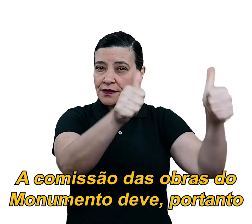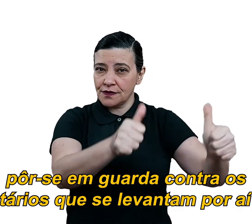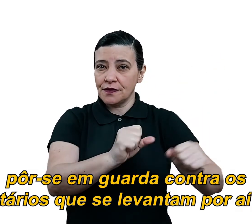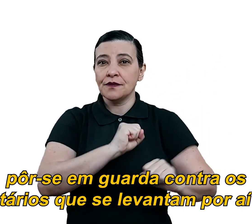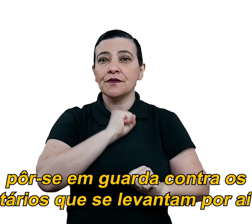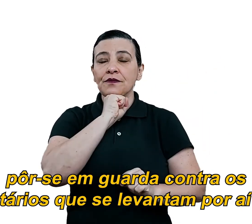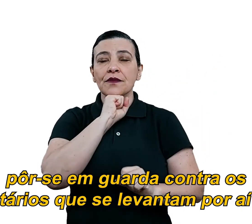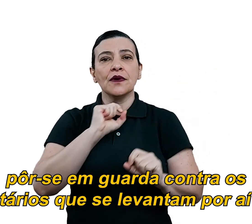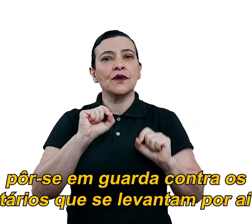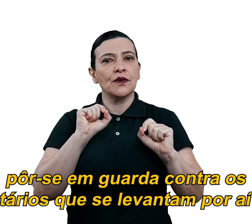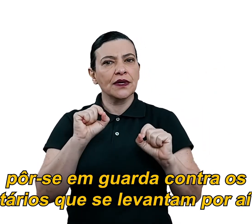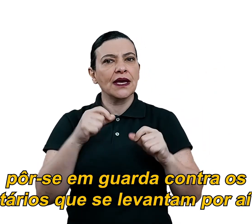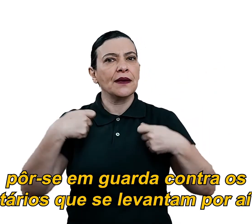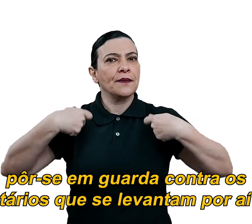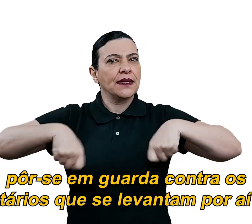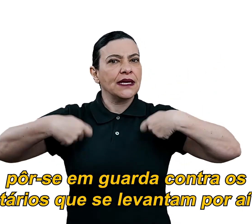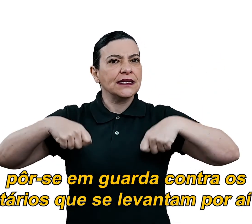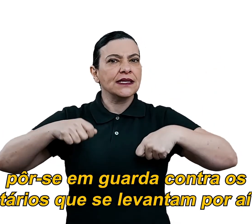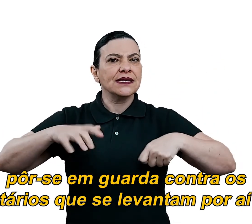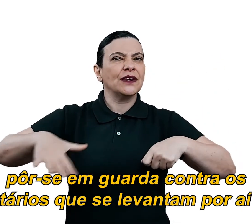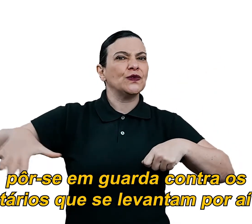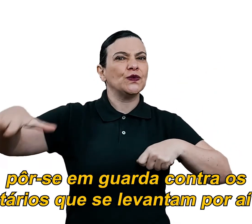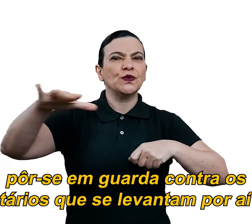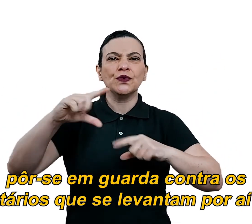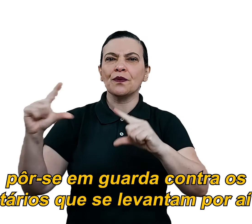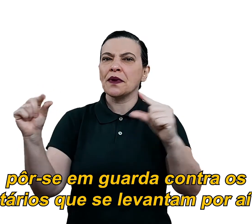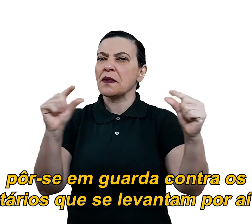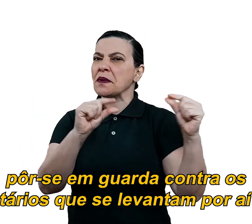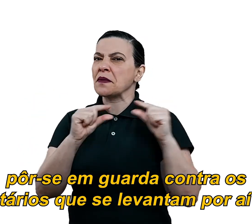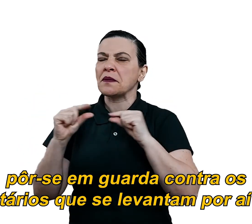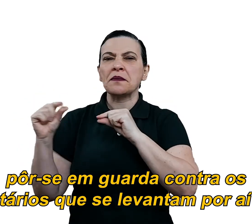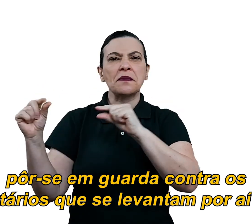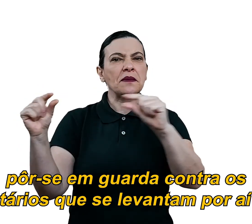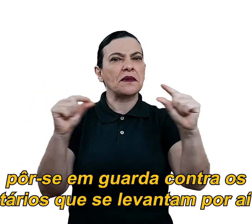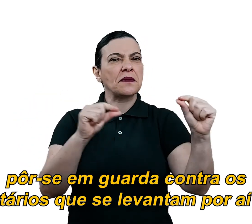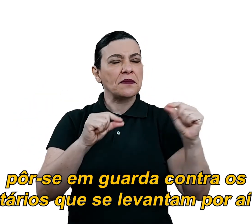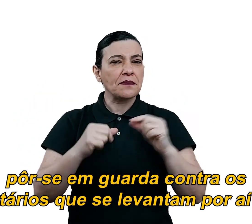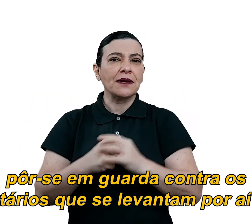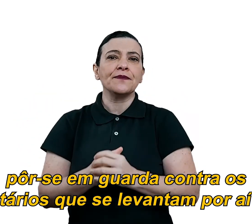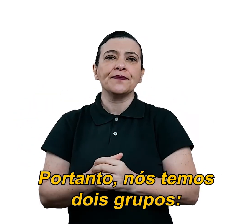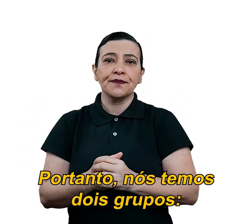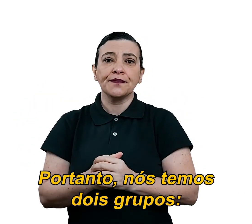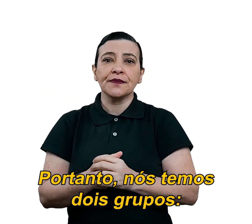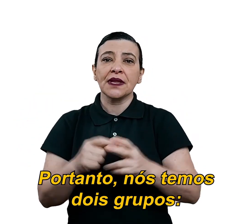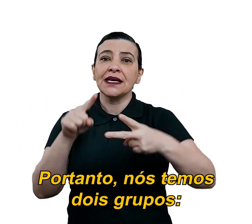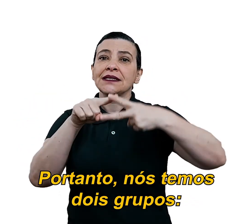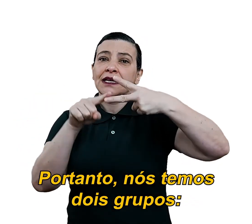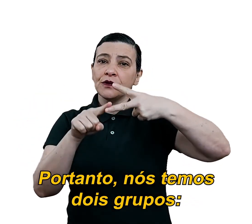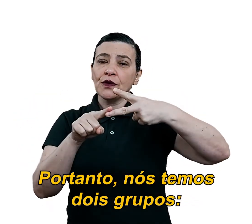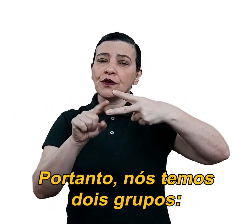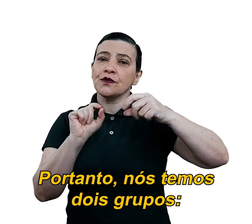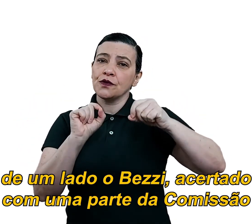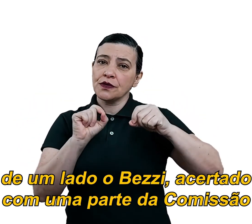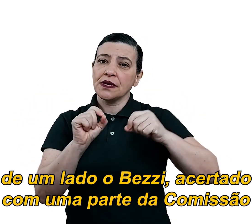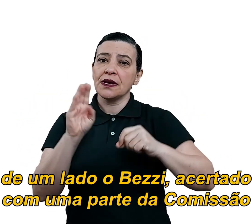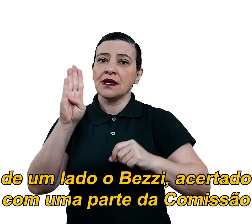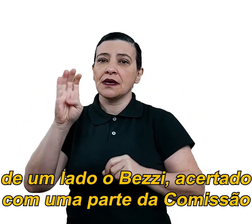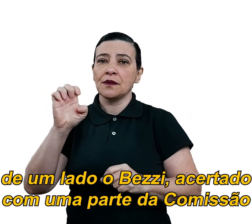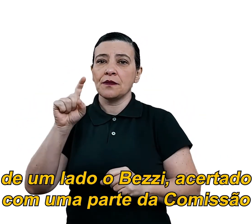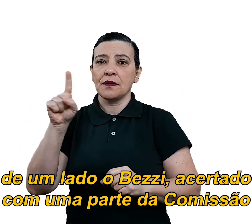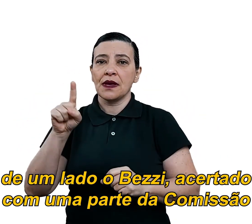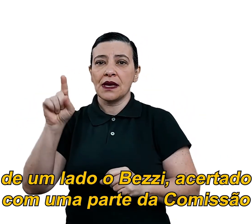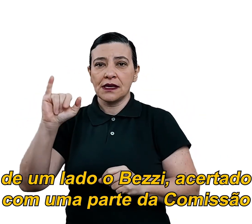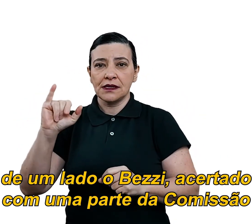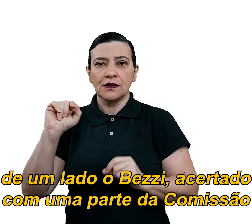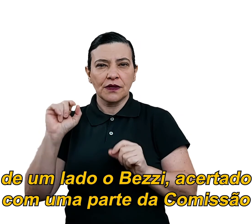portanto, pôr-se em guarda contra os comentários que se levantam por aí além. Portanto, nós temos dois grupos, certo? De um lado,